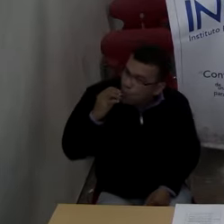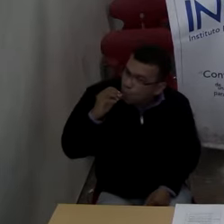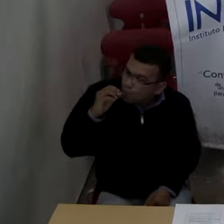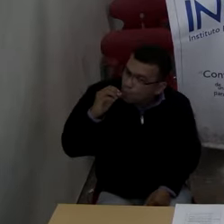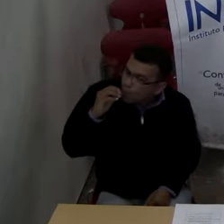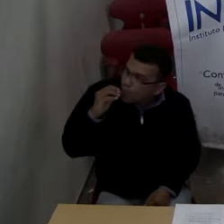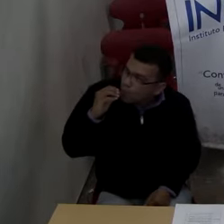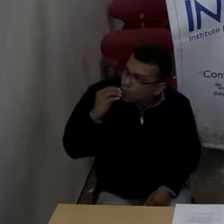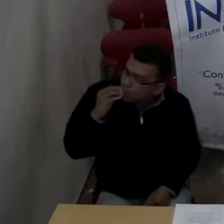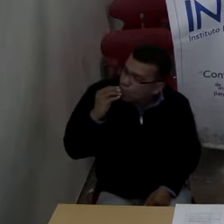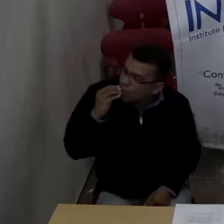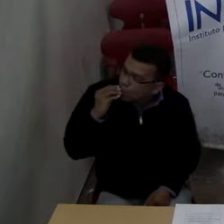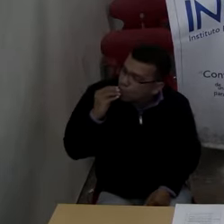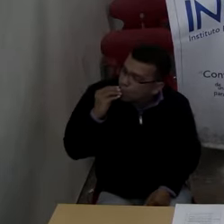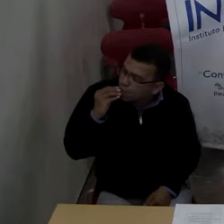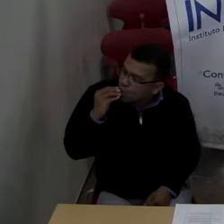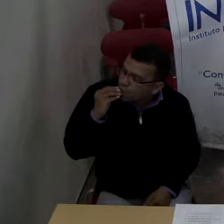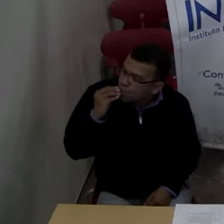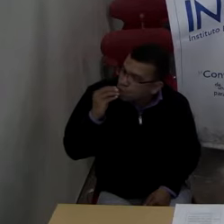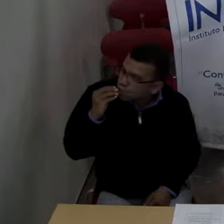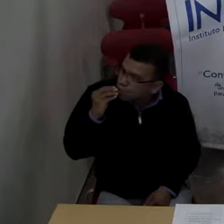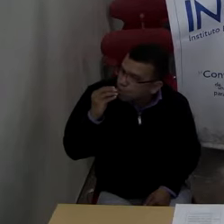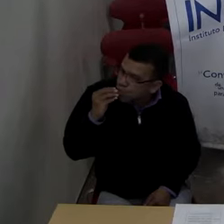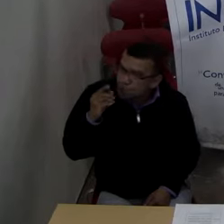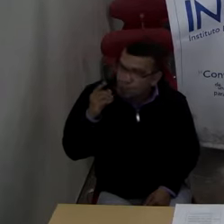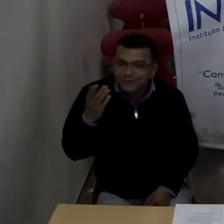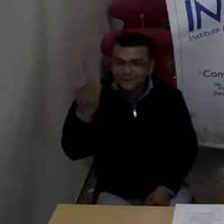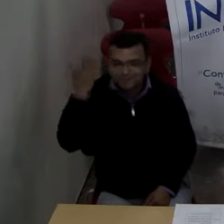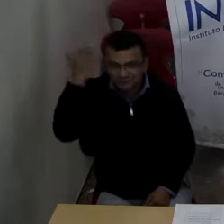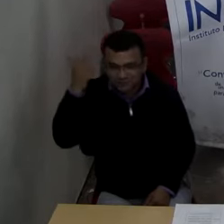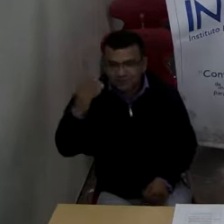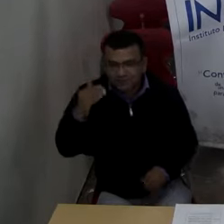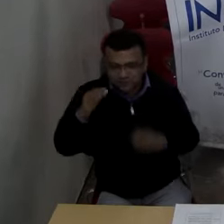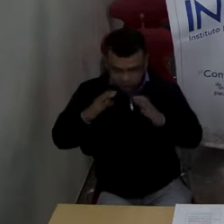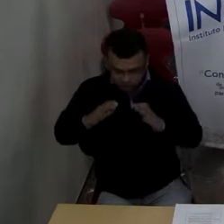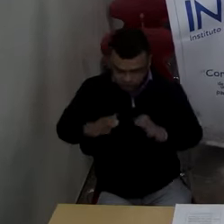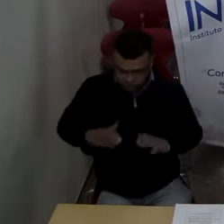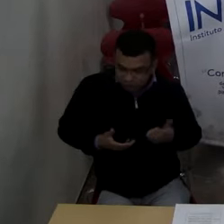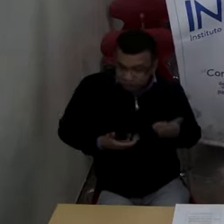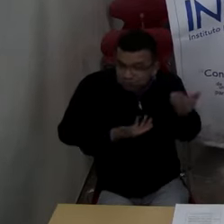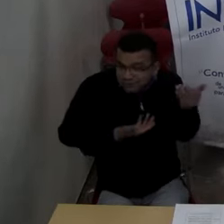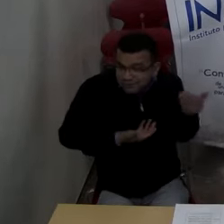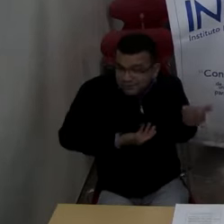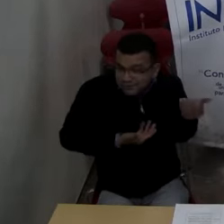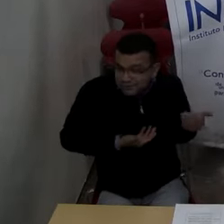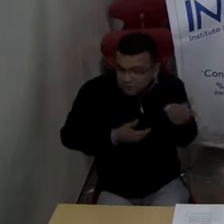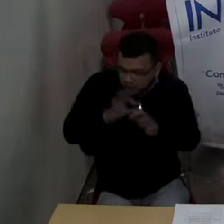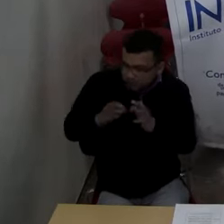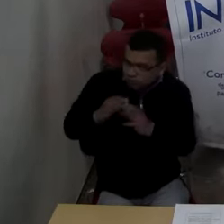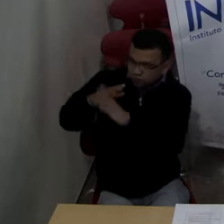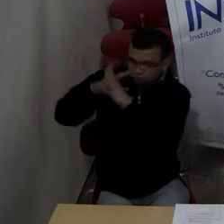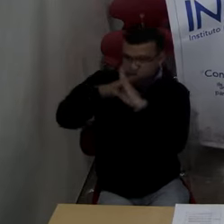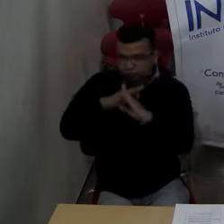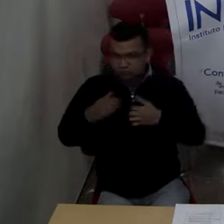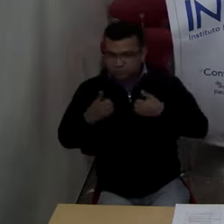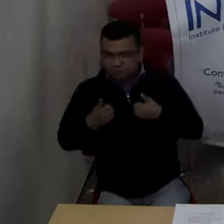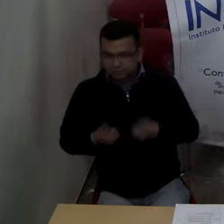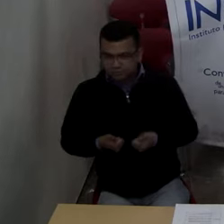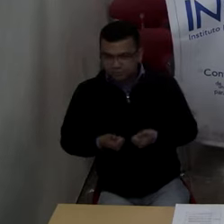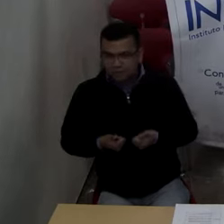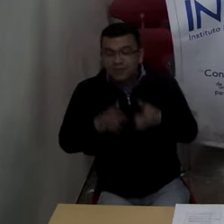estimular la audición y la adquisición de la lengua en los niños. ¿Cómo se estimula la